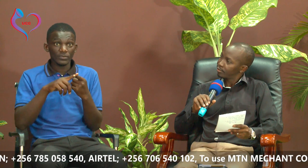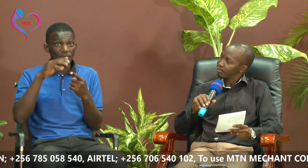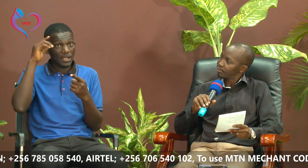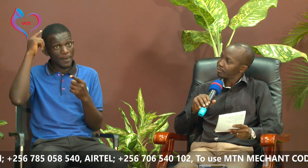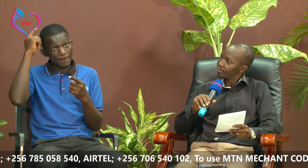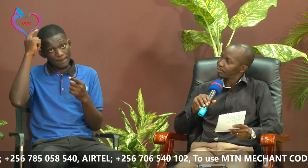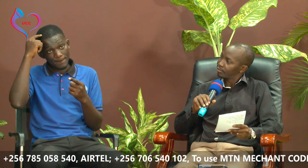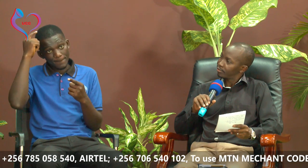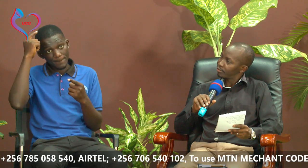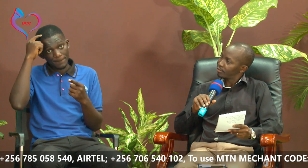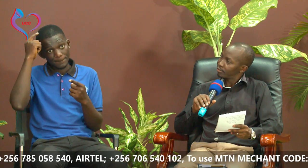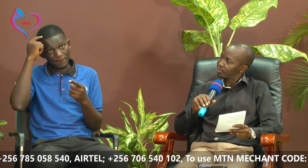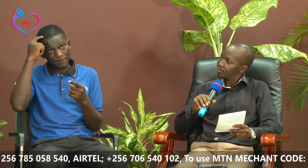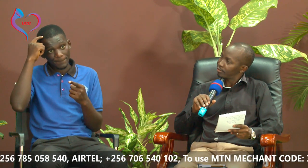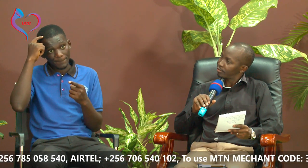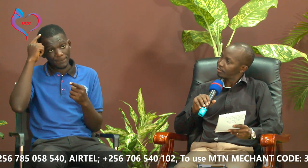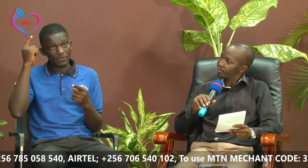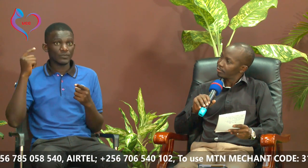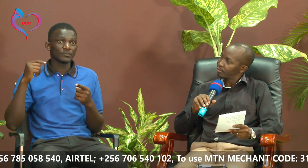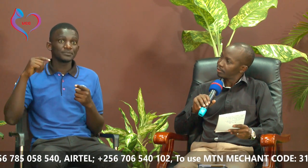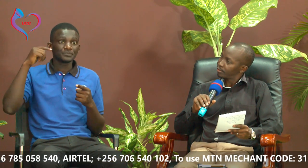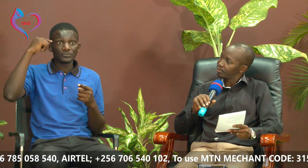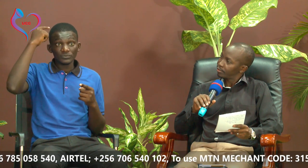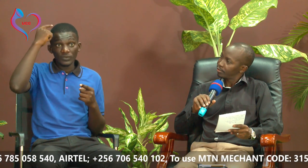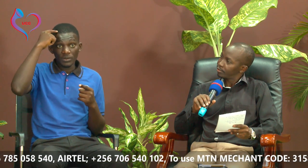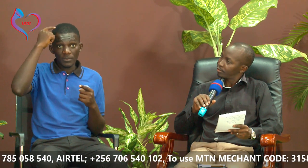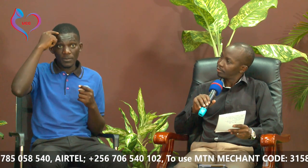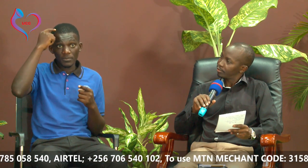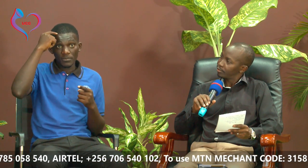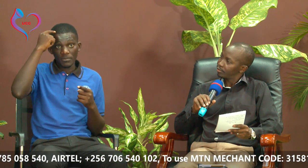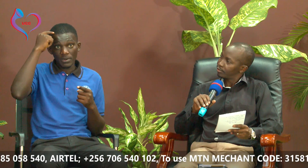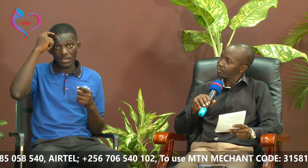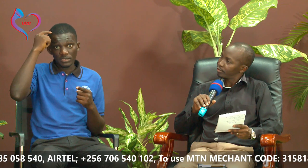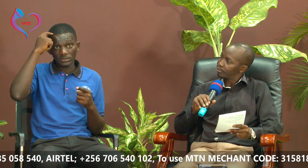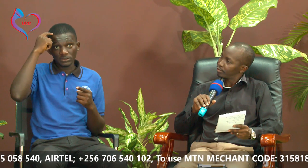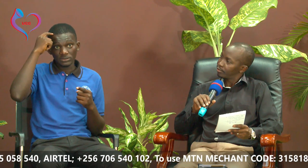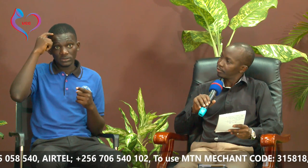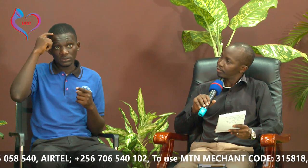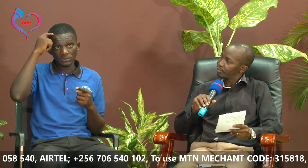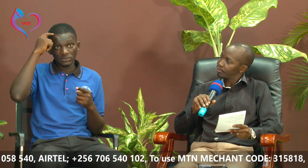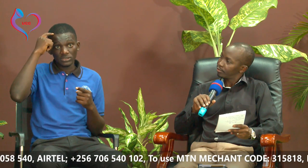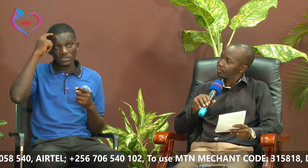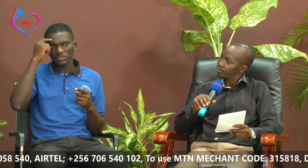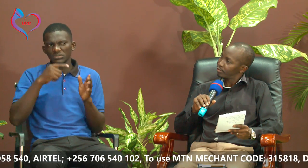ebintu bisatu nechi mba chita mind ya February playing ebintu bitwa imagine bitwa